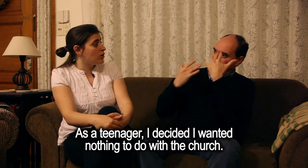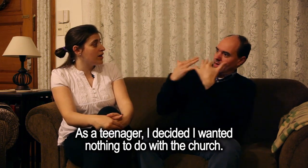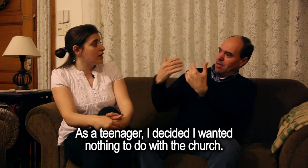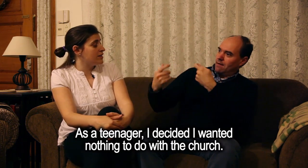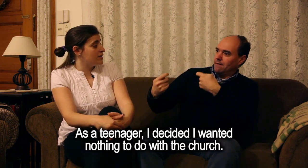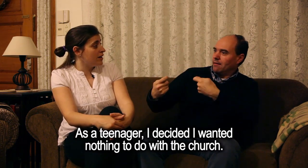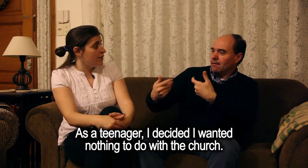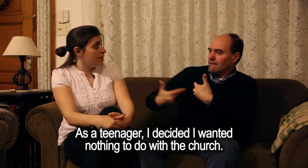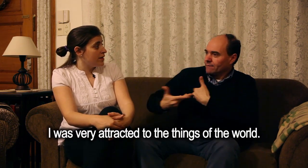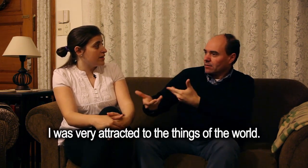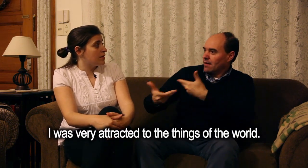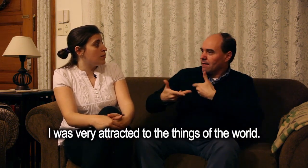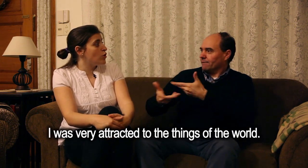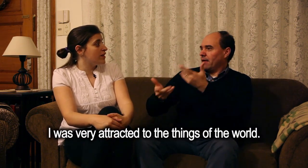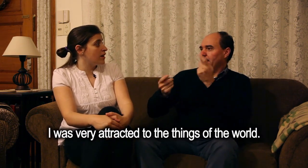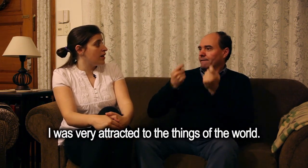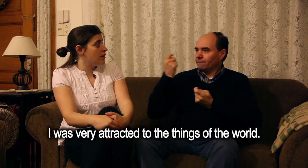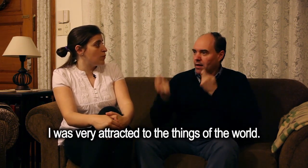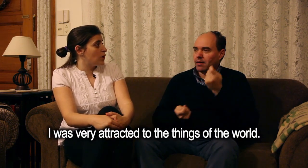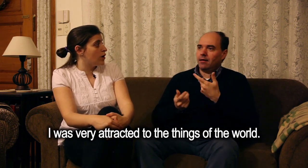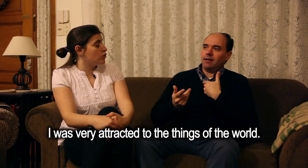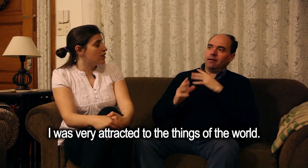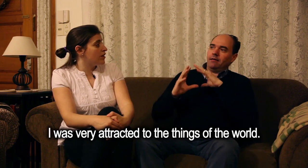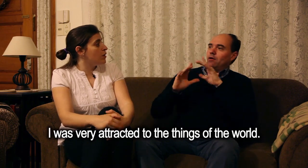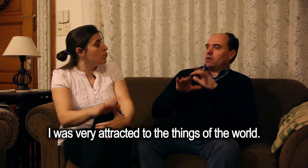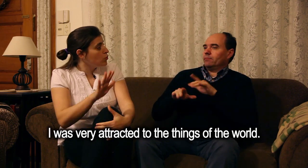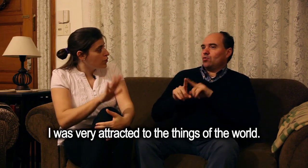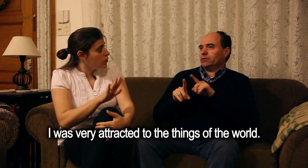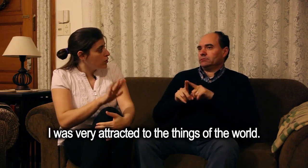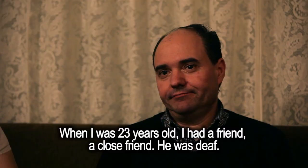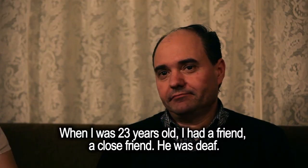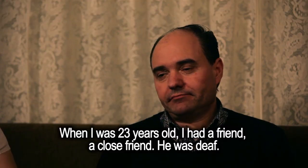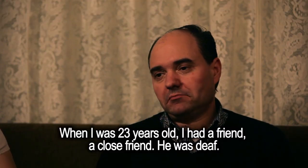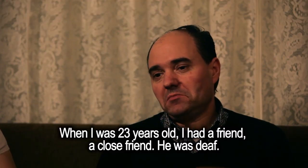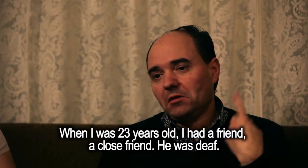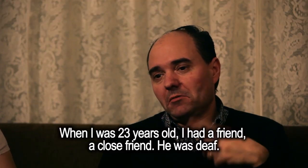la iglesia. Estaba muy atraído por las cosas del mundo.